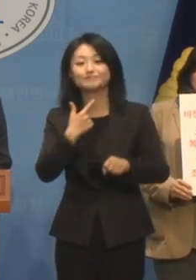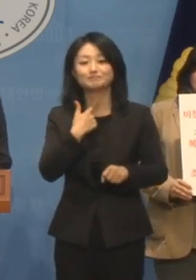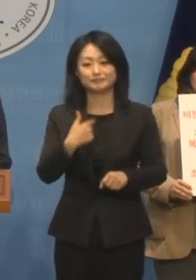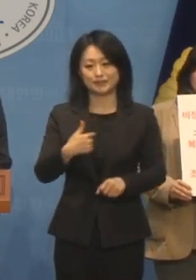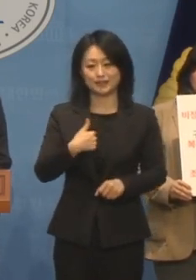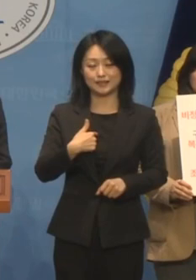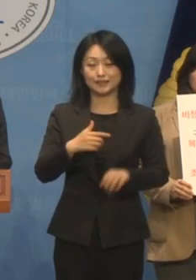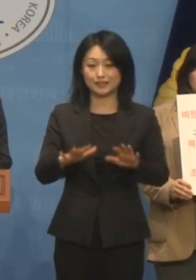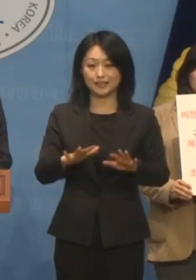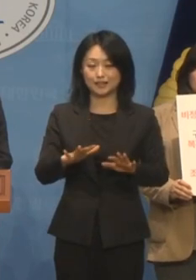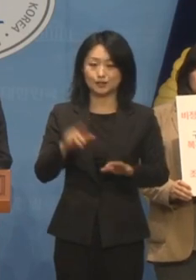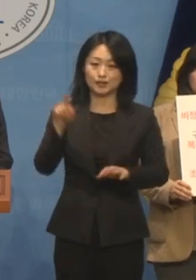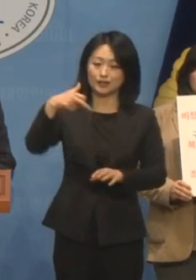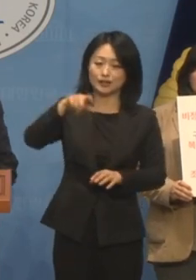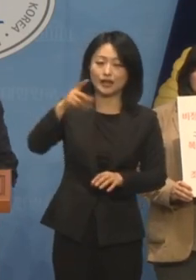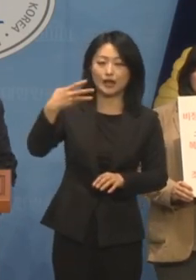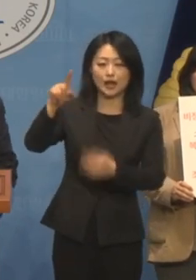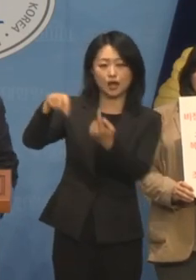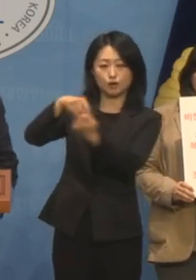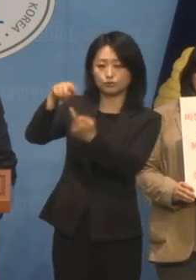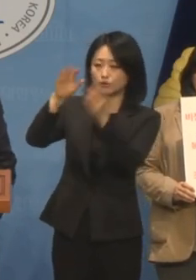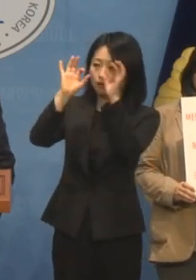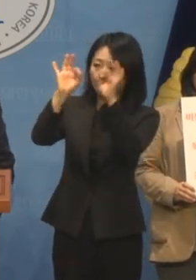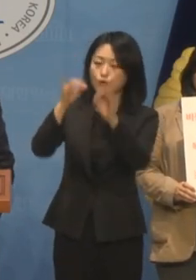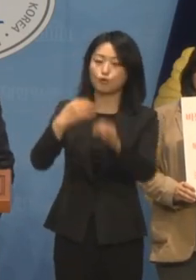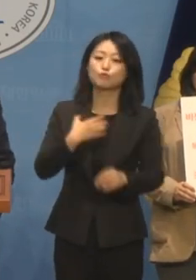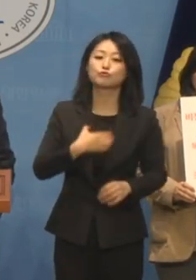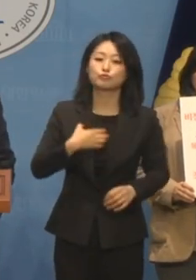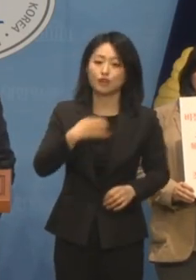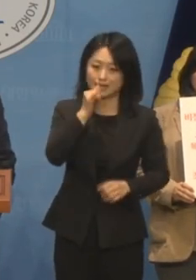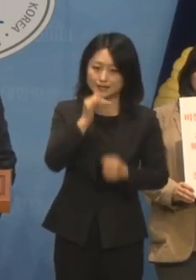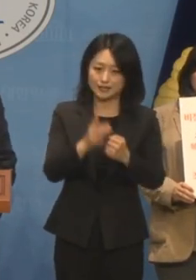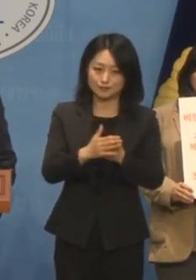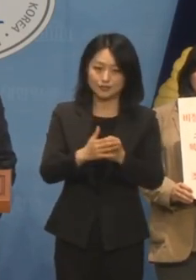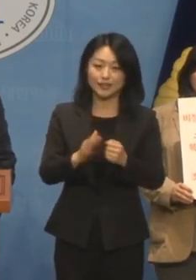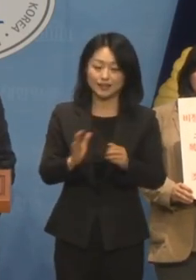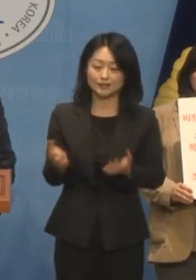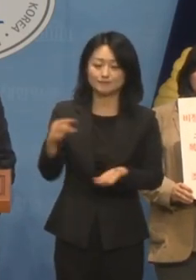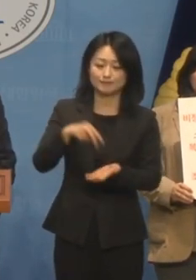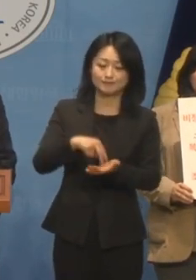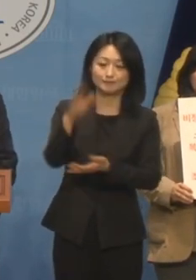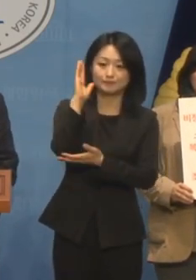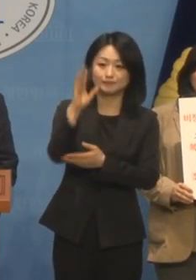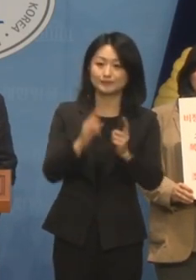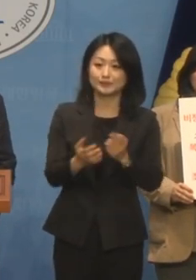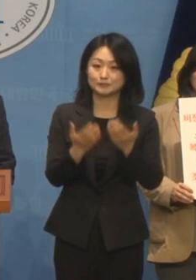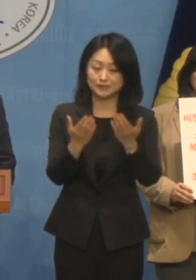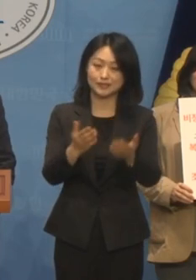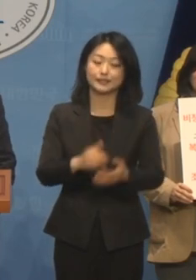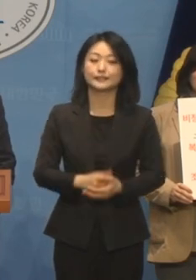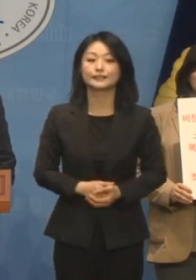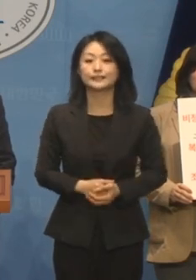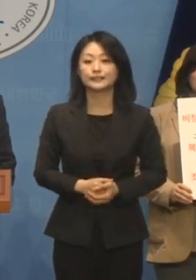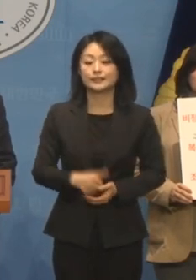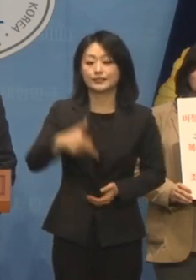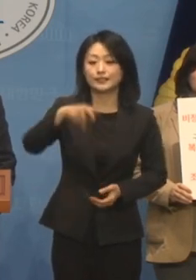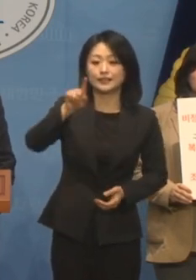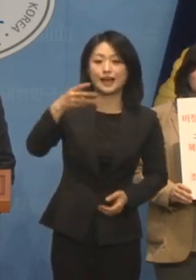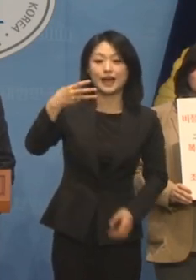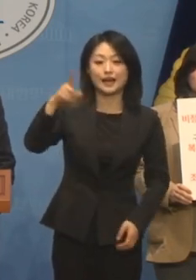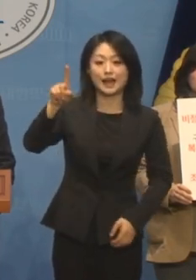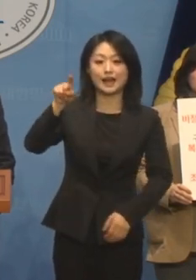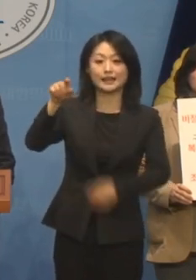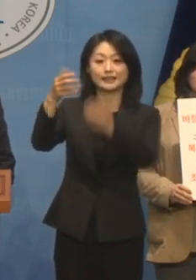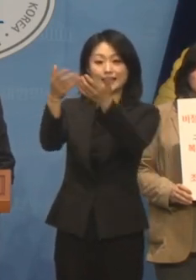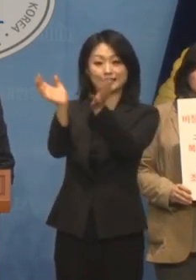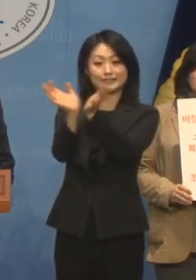좀 우려되고 또 마음 아픈 점이 있습니다. 어떻게 보면은 이 카라라고 하는